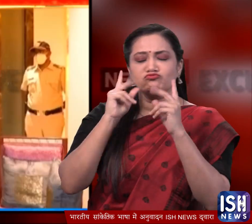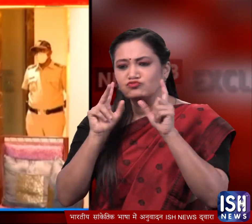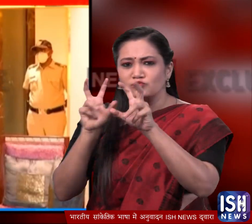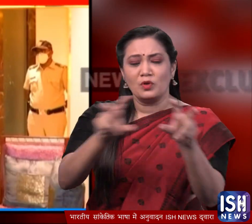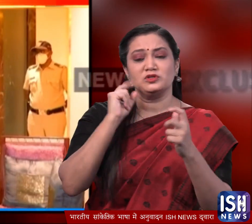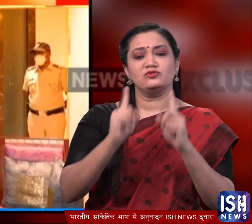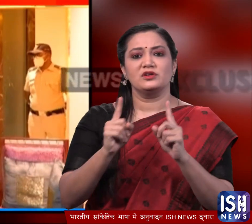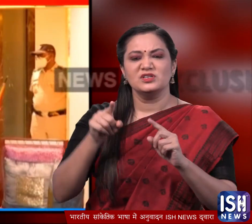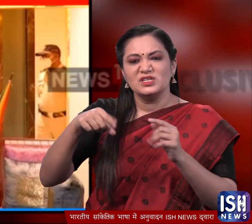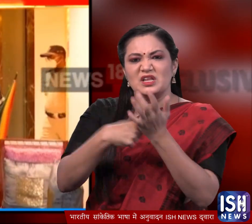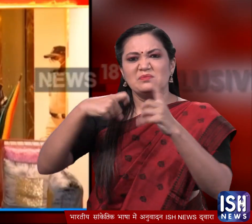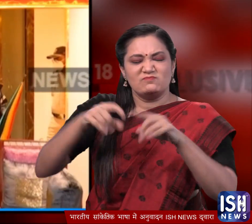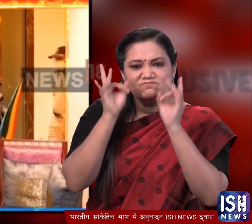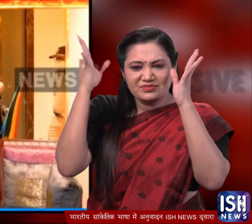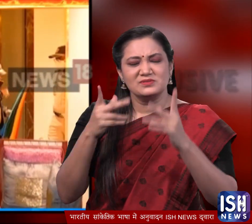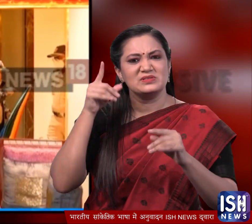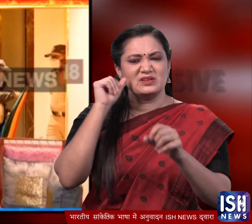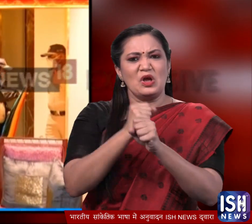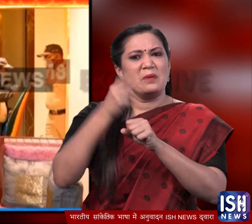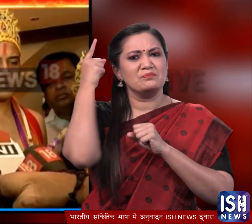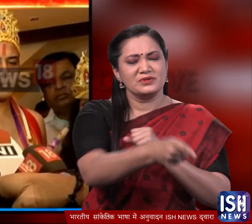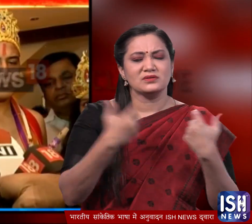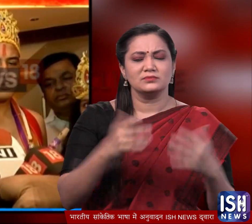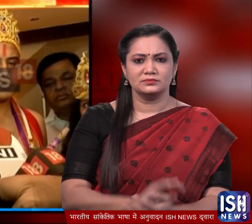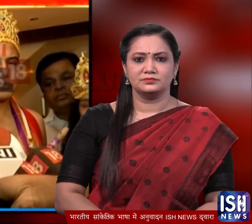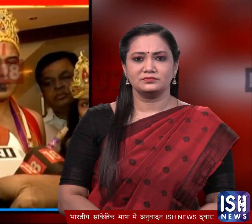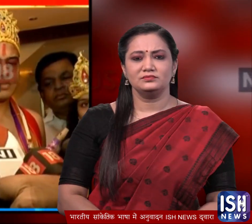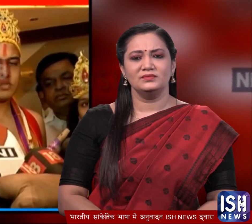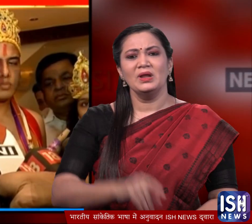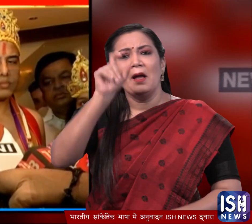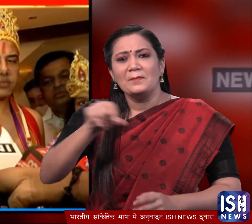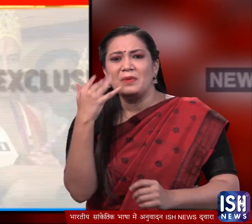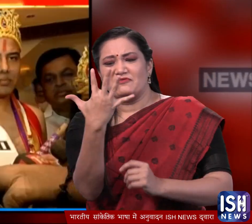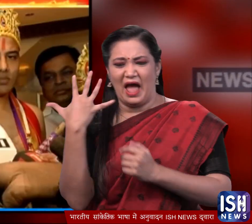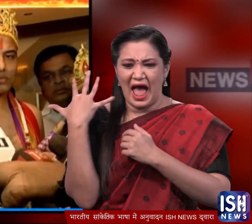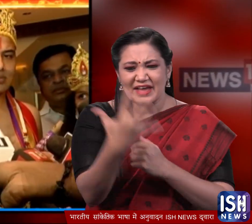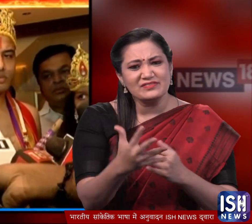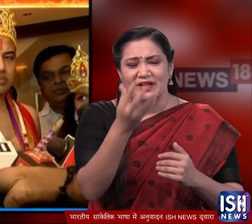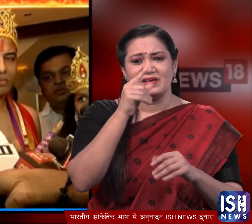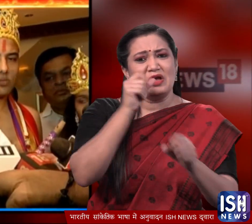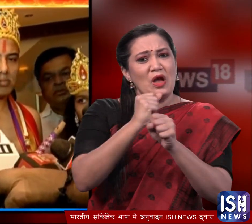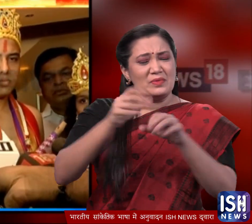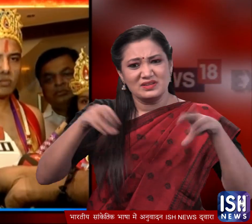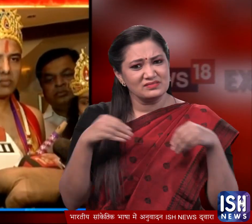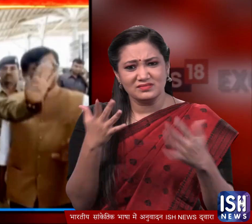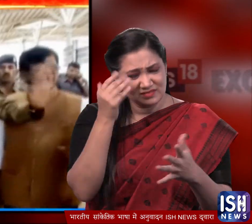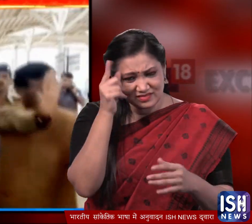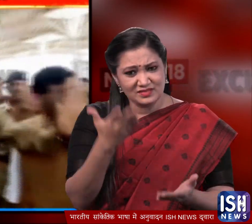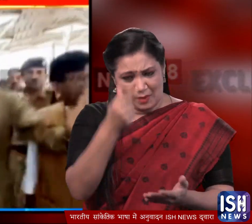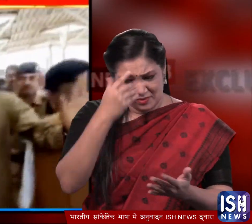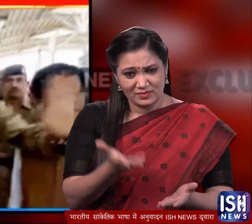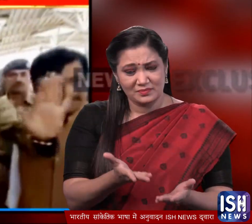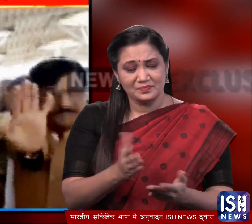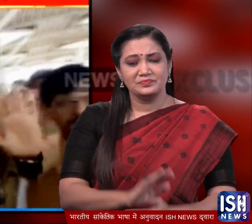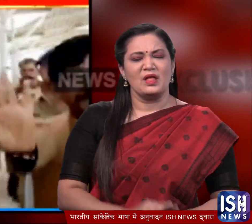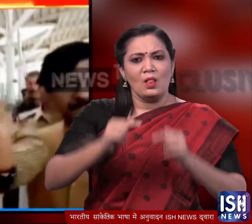दी, जिससे खफा होकर उन्होंने राज्य सरकार को आड़े हाथ लिया। अब 5 लोगों की भीड़, ठाकरे सरकार को उस पर भी आपत्ति। विपक्ष